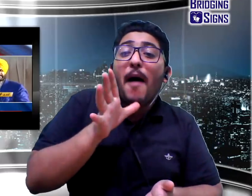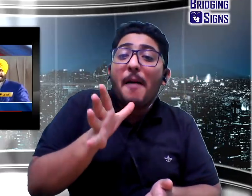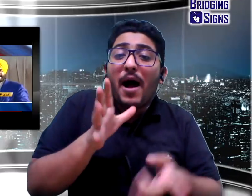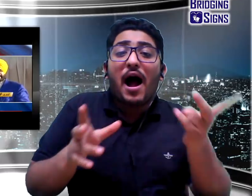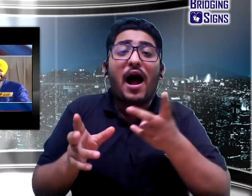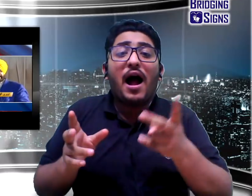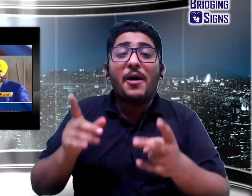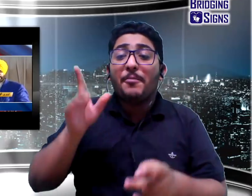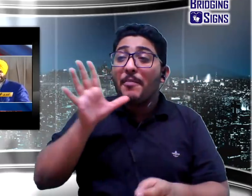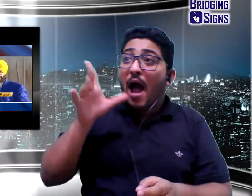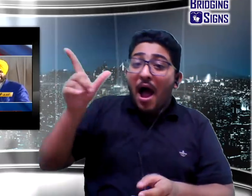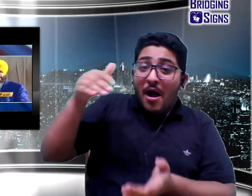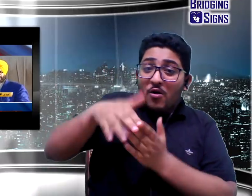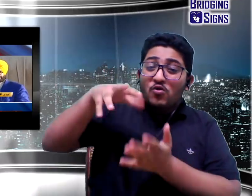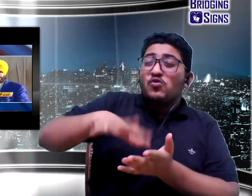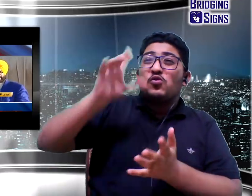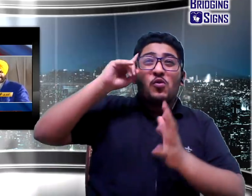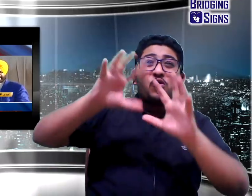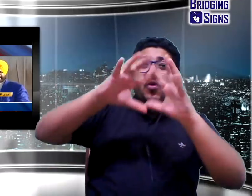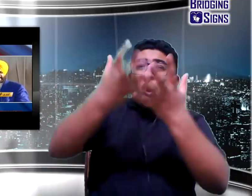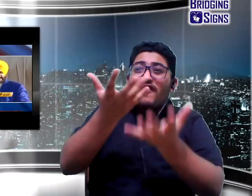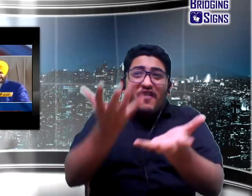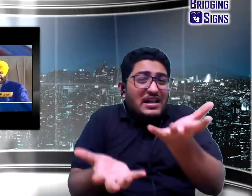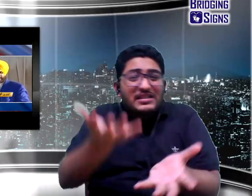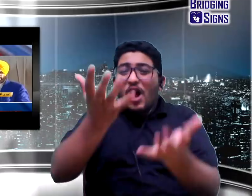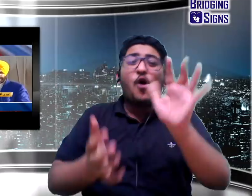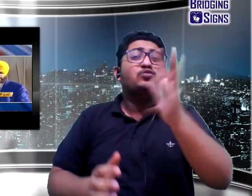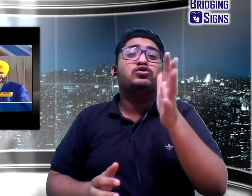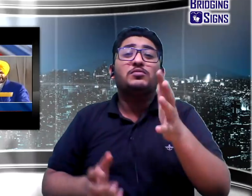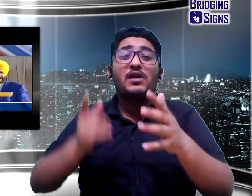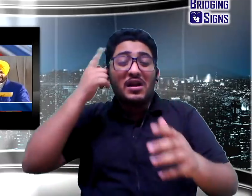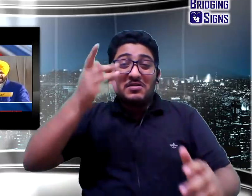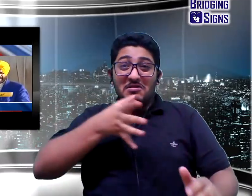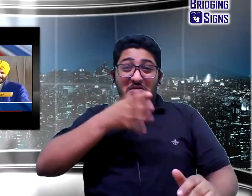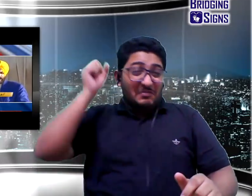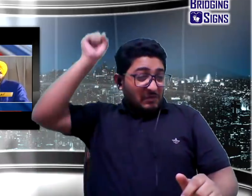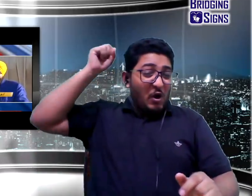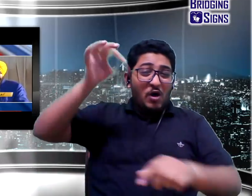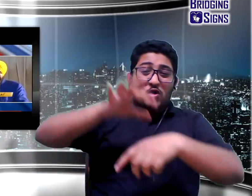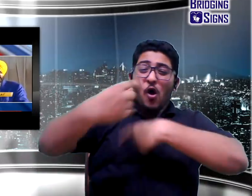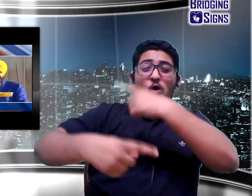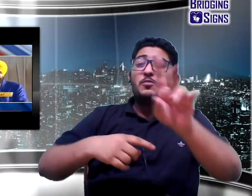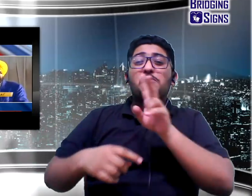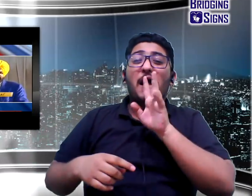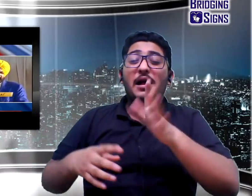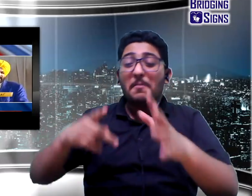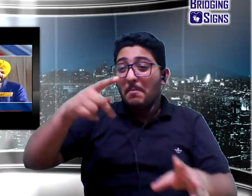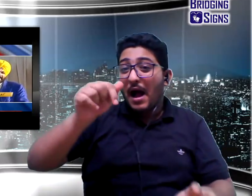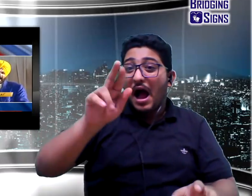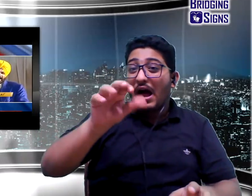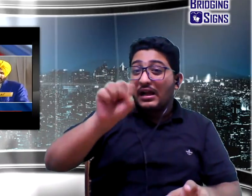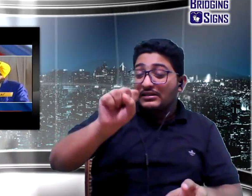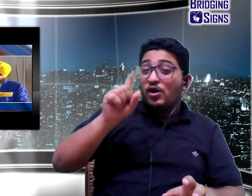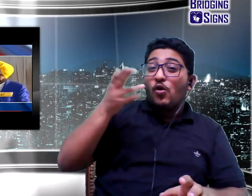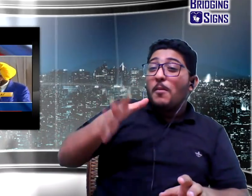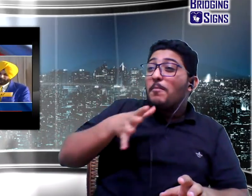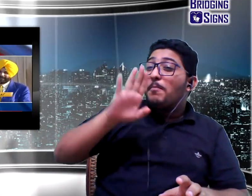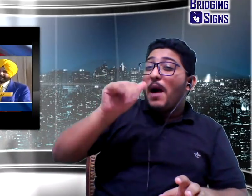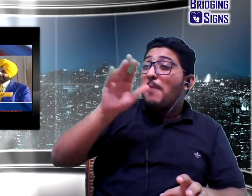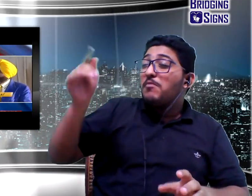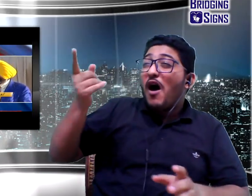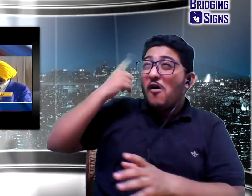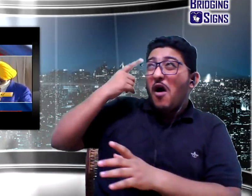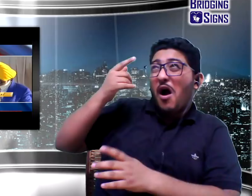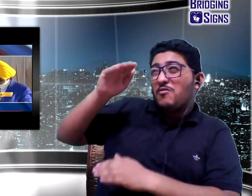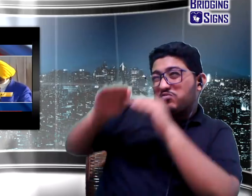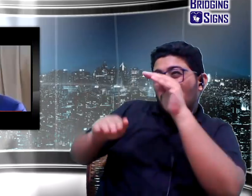ਕੋਈ ਸੀਮਾ ਨਹੀਂ, ਪ੍ਰਿਥਵੀ ਕਾ ਕੋਈ ਤੋਲ ਨਹੀਂ, ਸਾਧੂ ਕੀ ਕੋਈ ਜ਼ਾਤ ਨਹੀਂ, ਔਰ ਪਾਰਸ ਔਰ ਬਾਬਾ ਨਾਨਕ ਕਾ ਕੋਈ ਤੋਲ